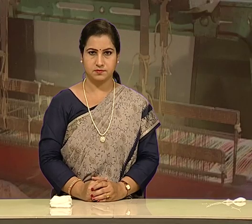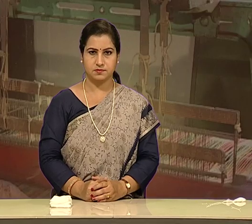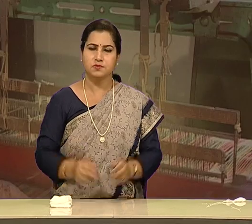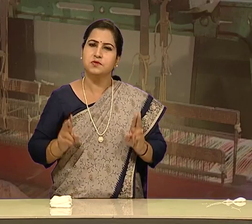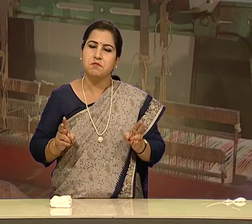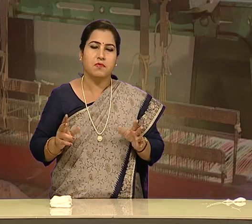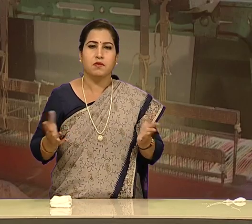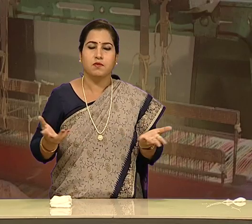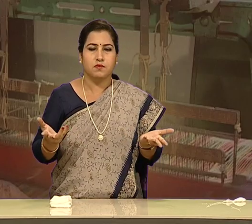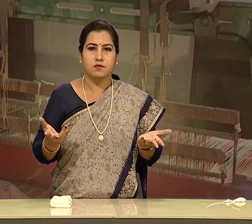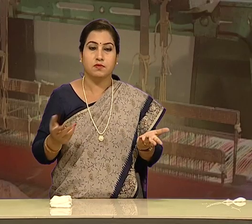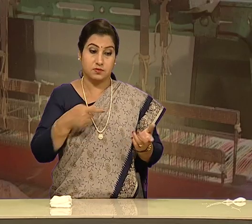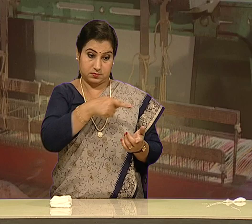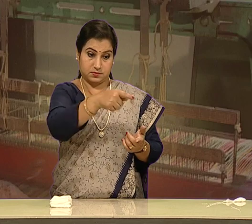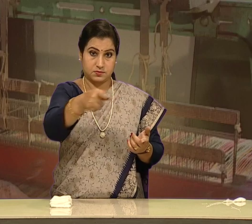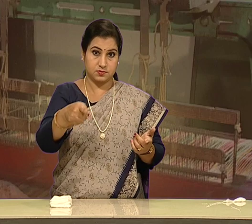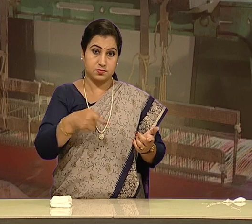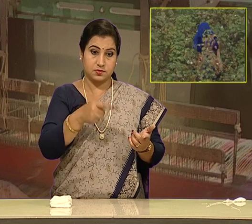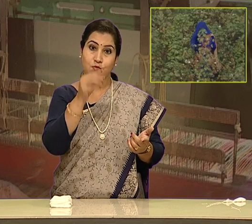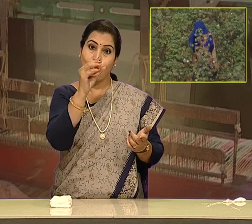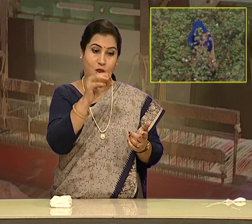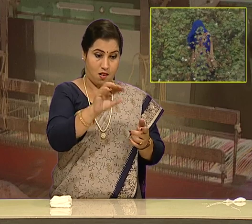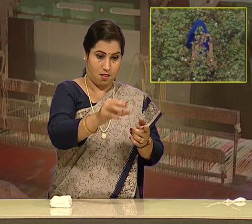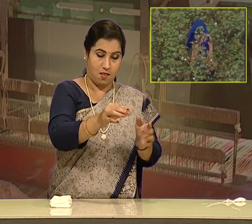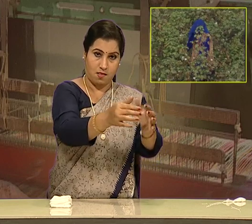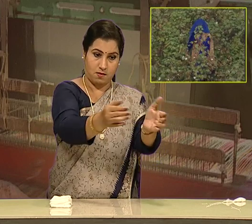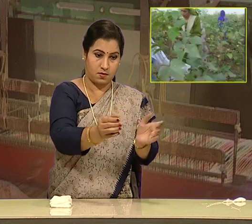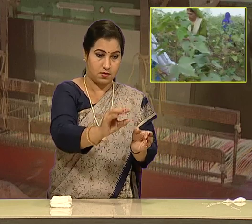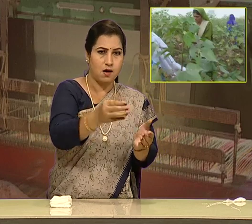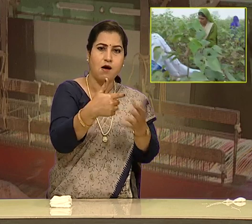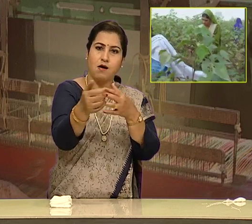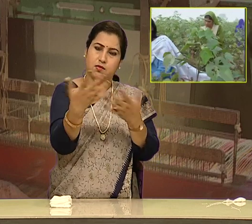साधारणतया इन कपास बॉलों को हाथ से चुनकर